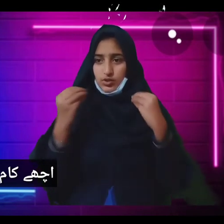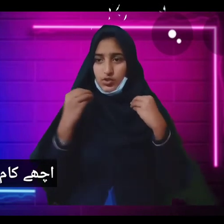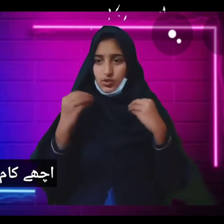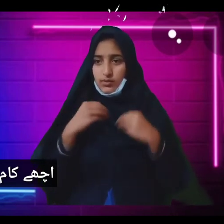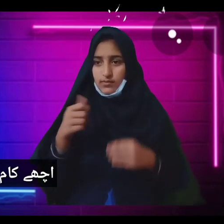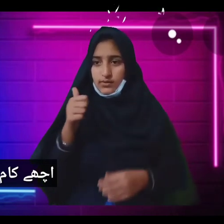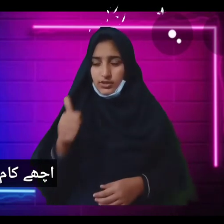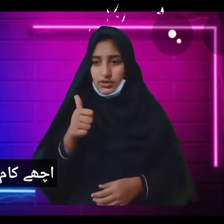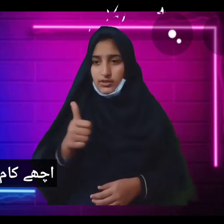स्वाब मिलता